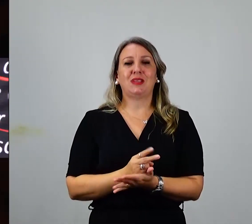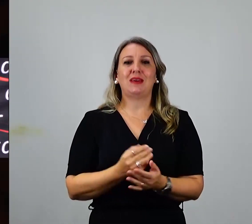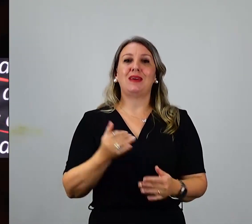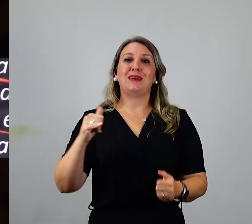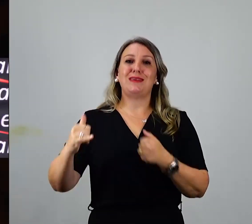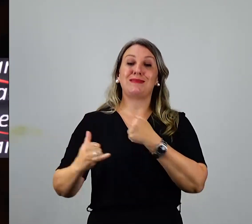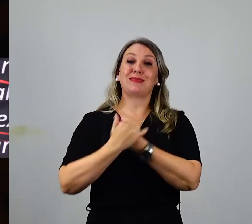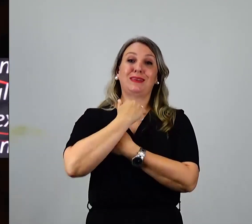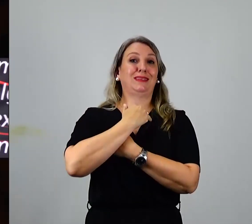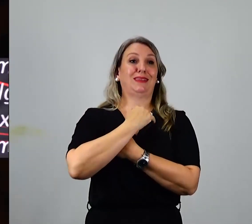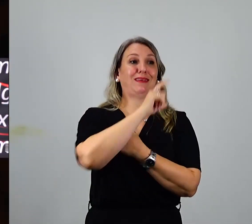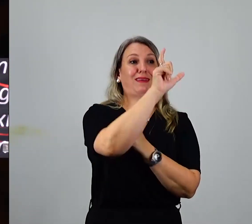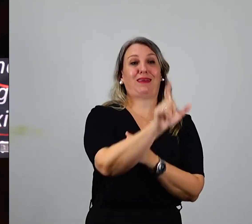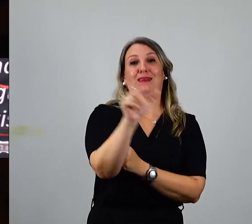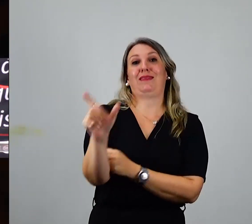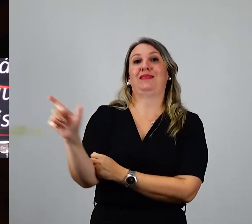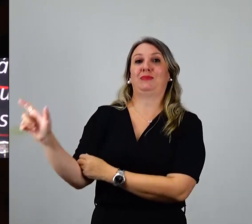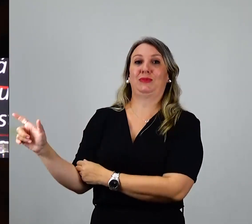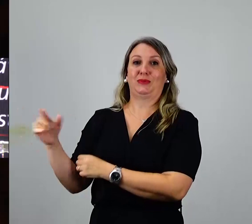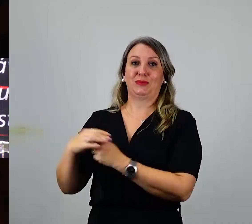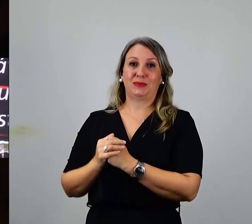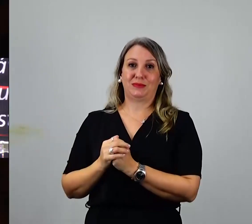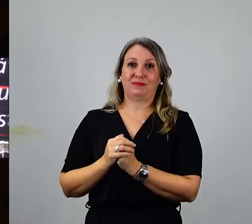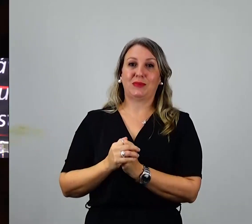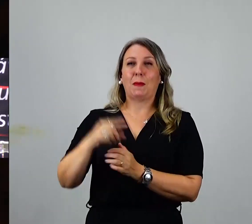dar tudo o que nós precisamos.